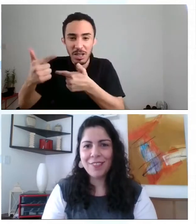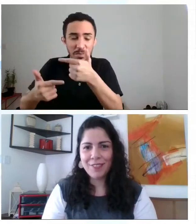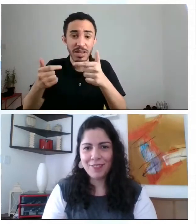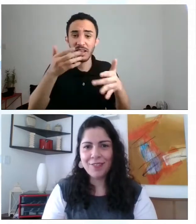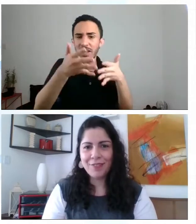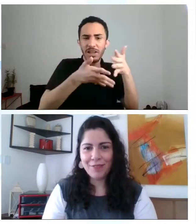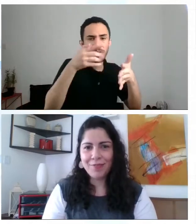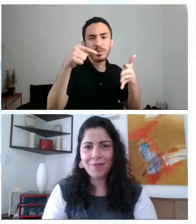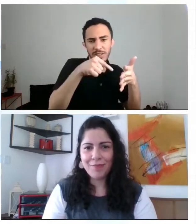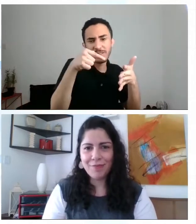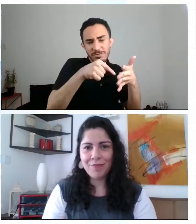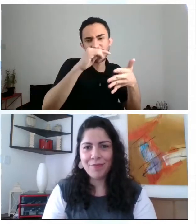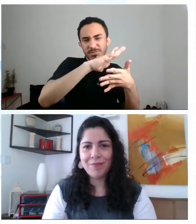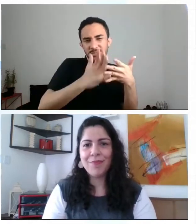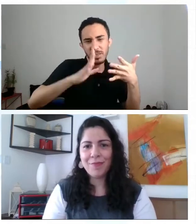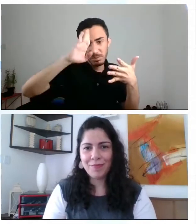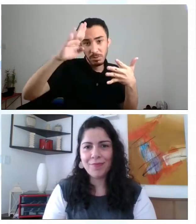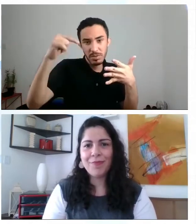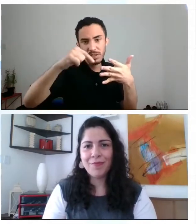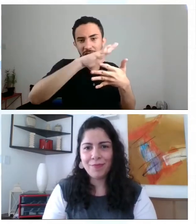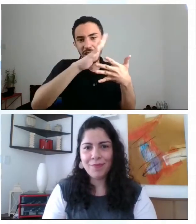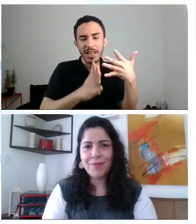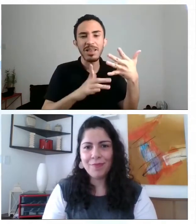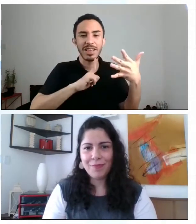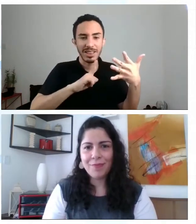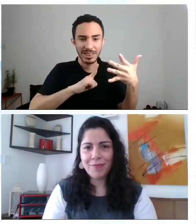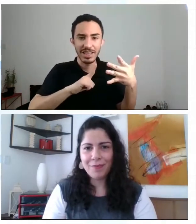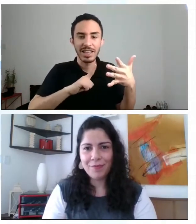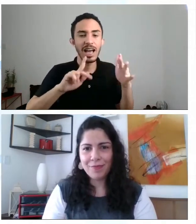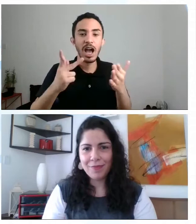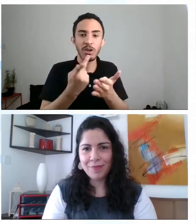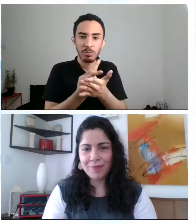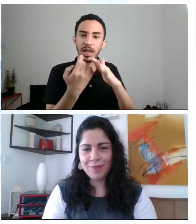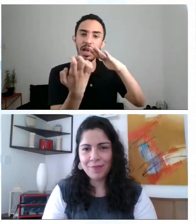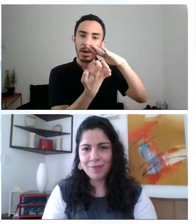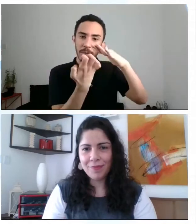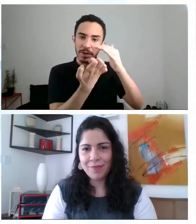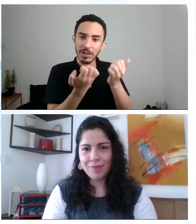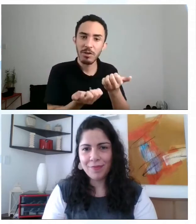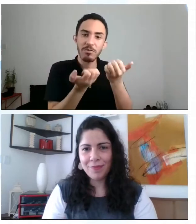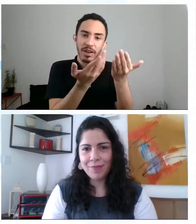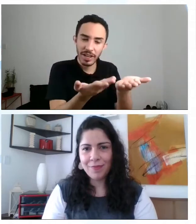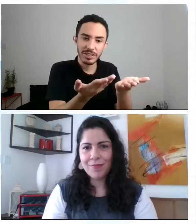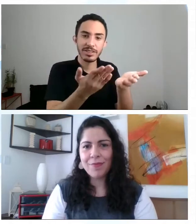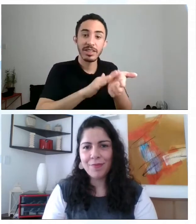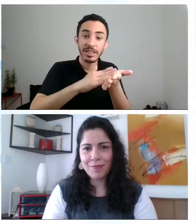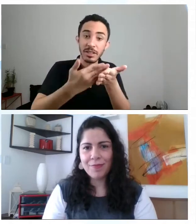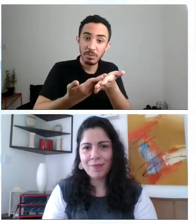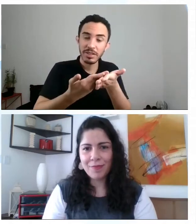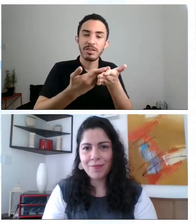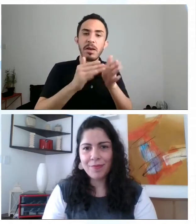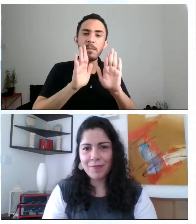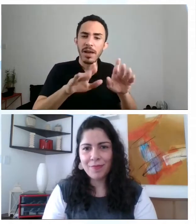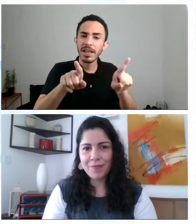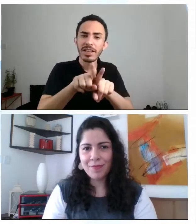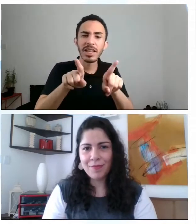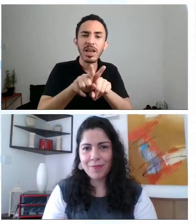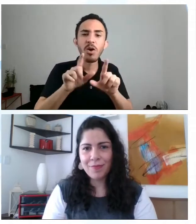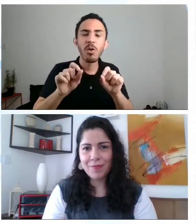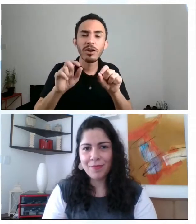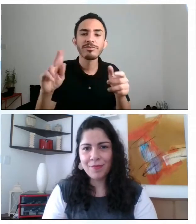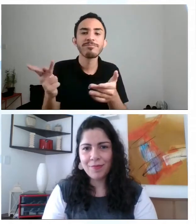sinais, evidentemente, na Libras principalmente, né, você tem essas empresas que fornecem interpretação, mas você tem